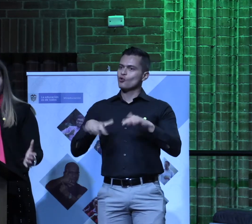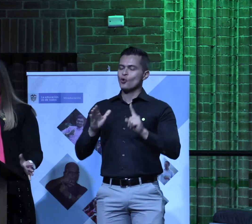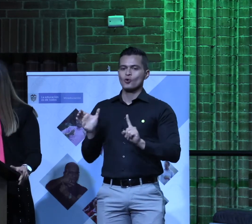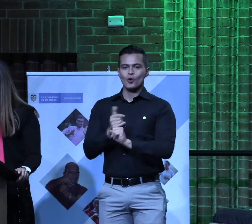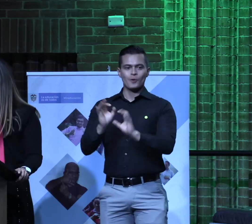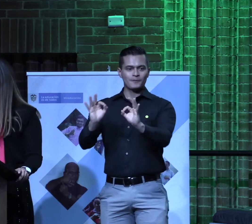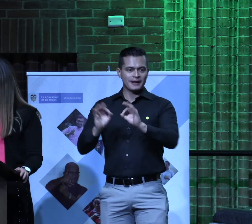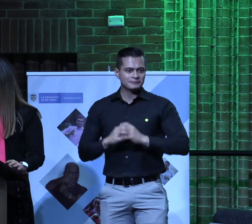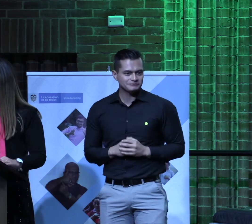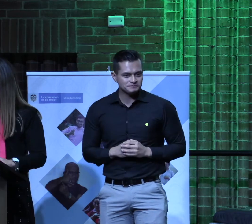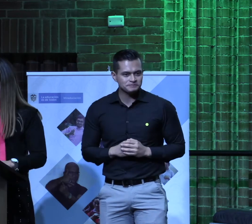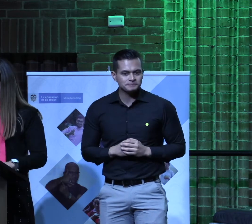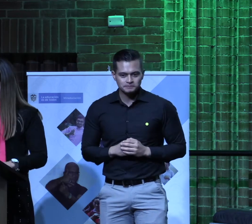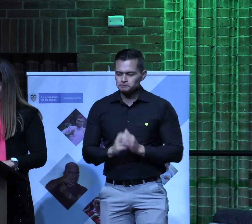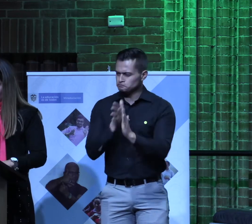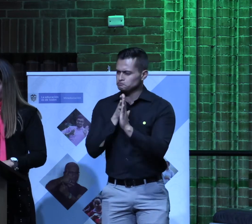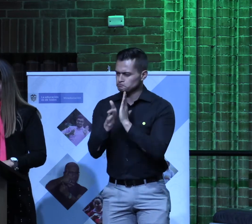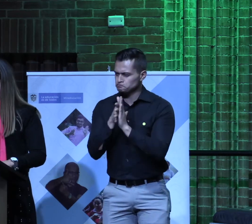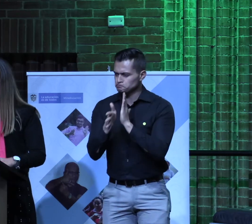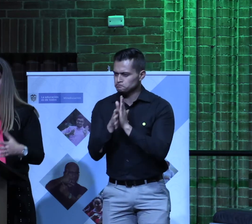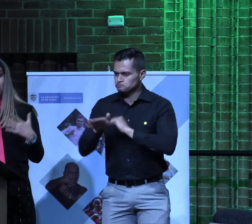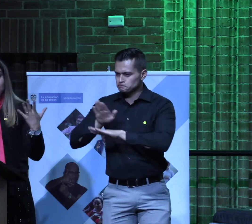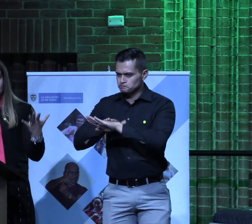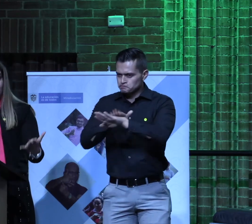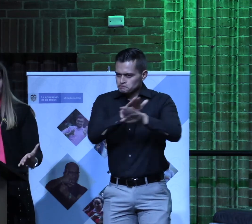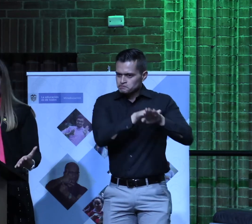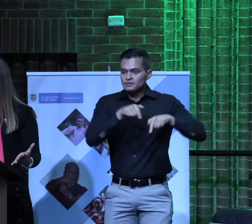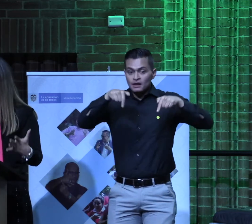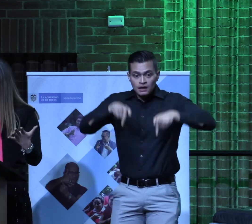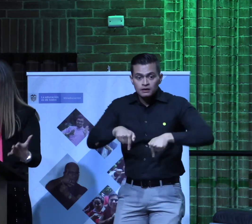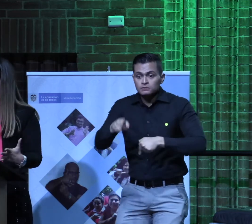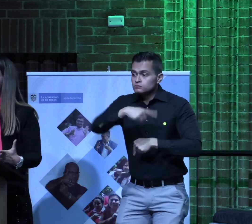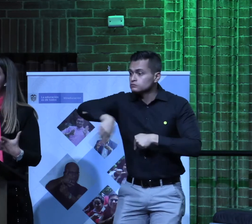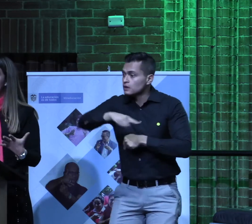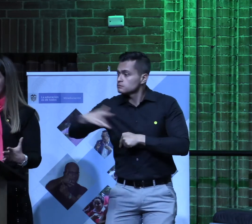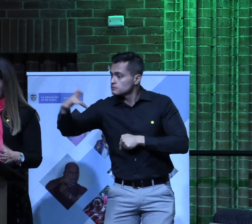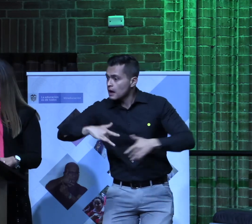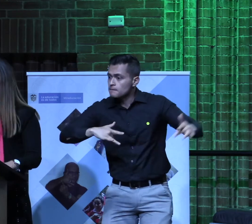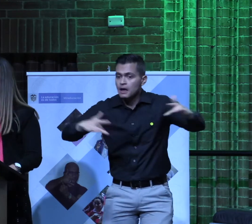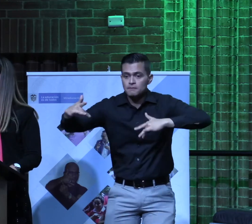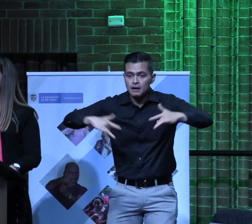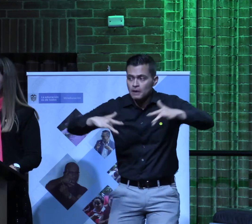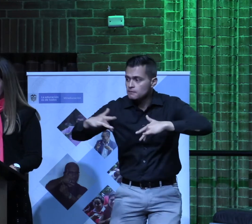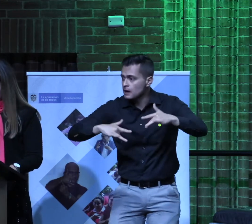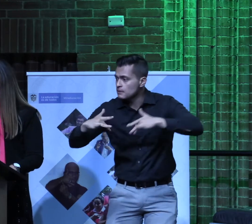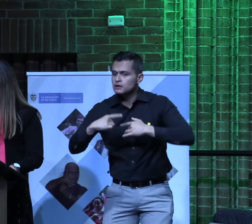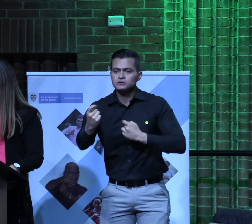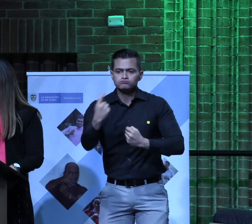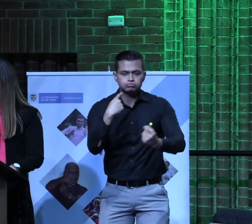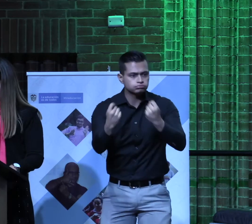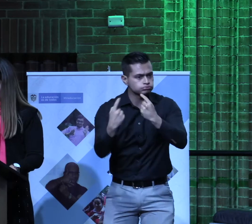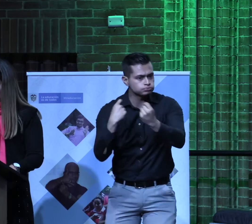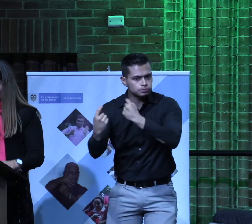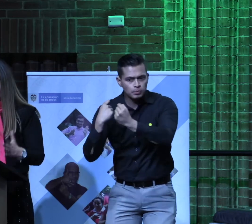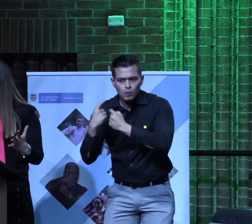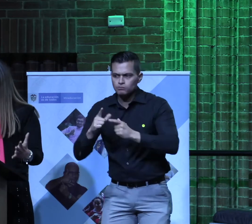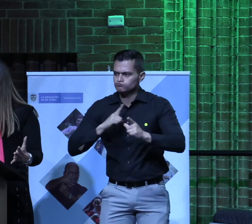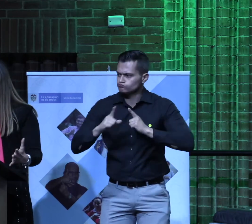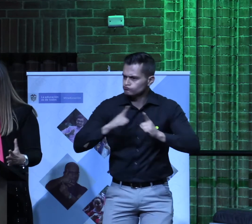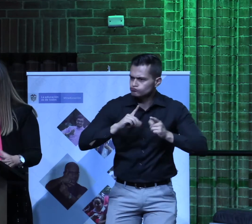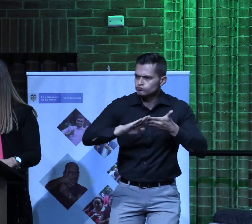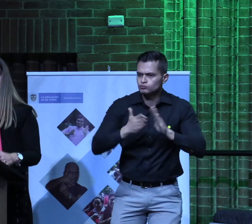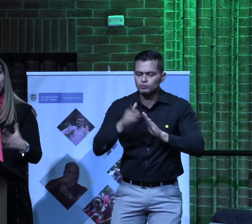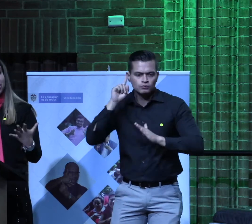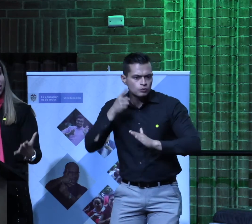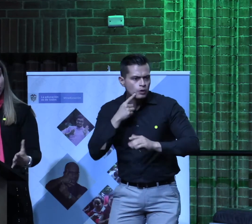Les recuerdo finalmente que para este ejercicio de participación sus preguntas serán valiosas a las personas y a los líderes de la comunidad que nos acompañan, por